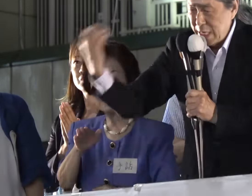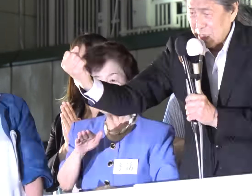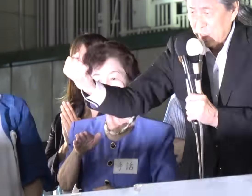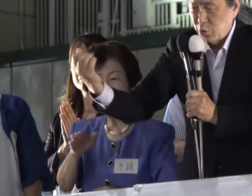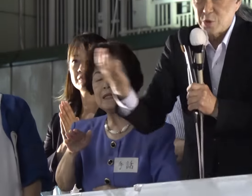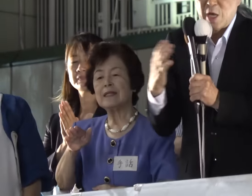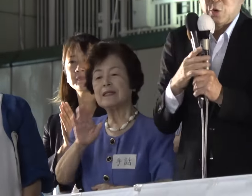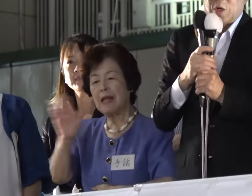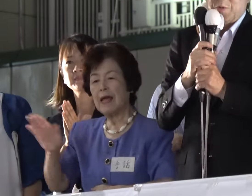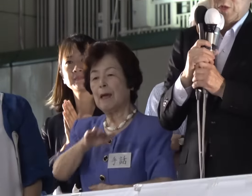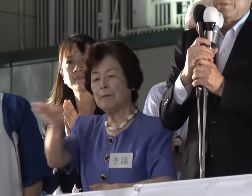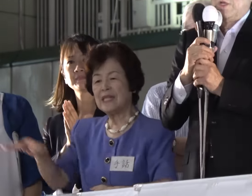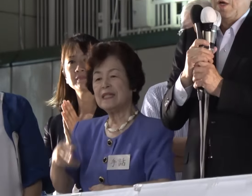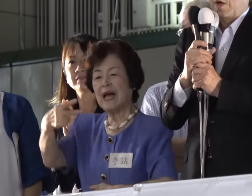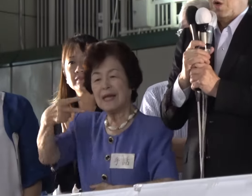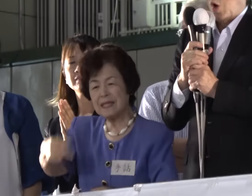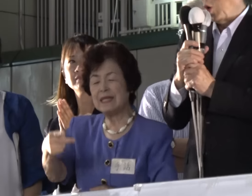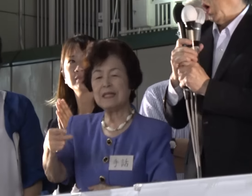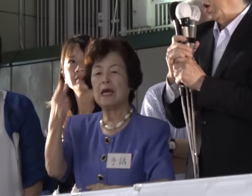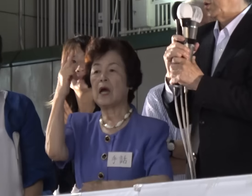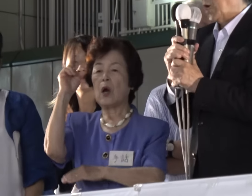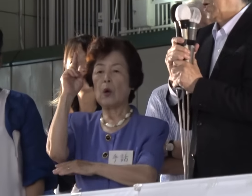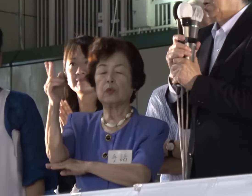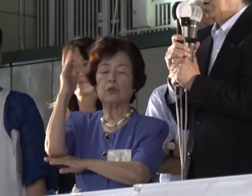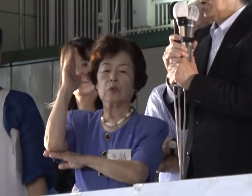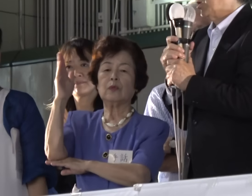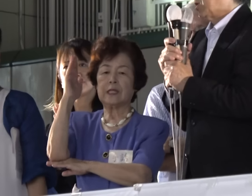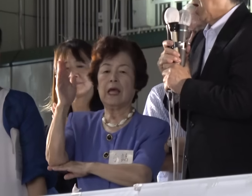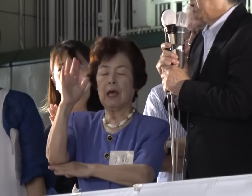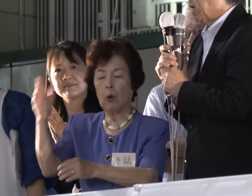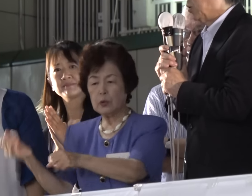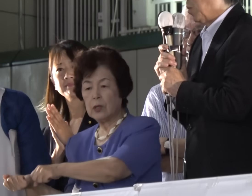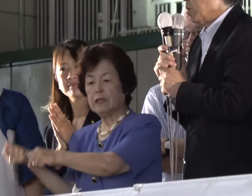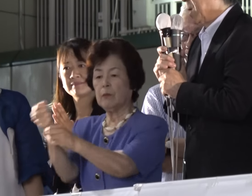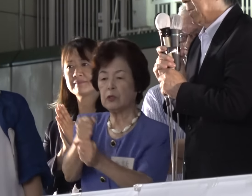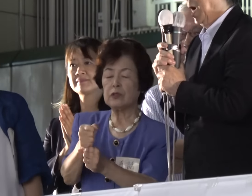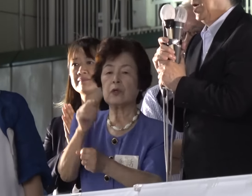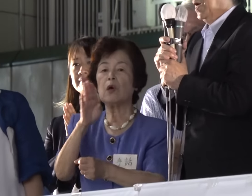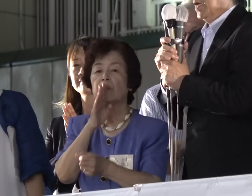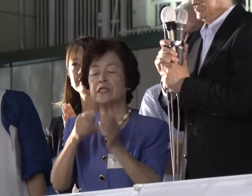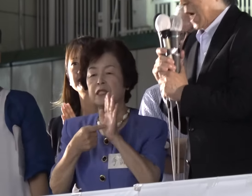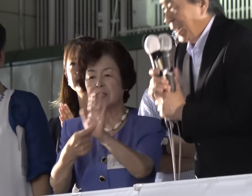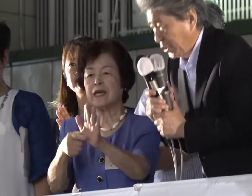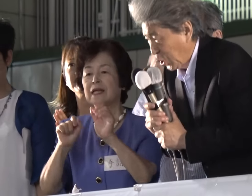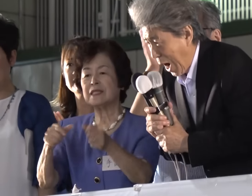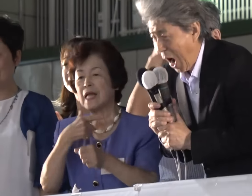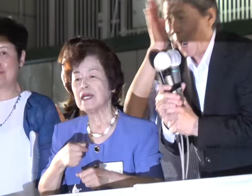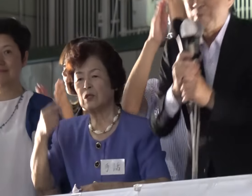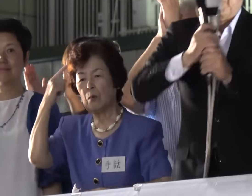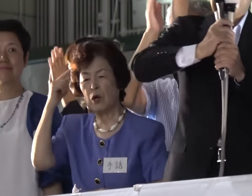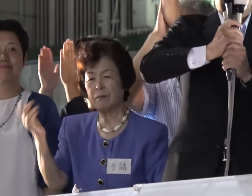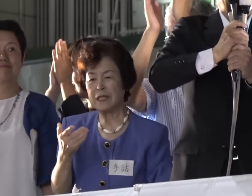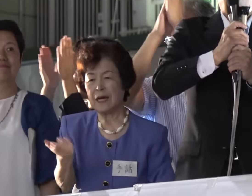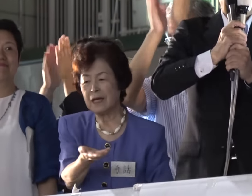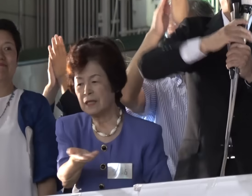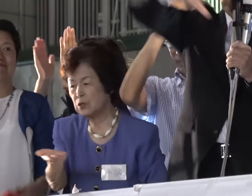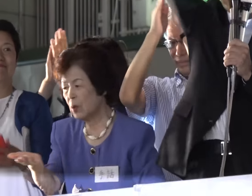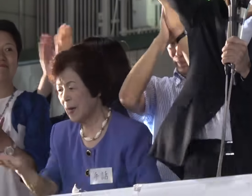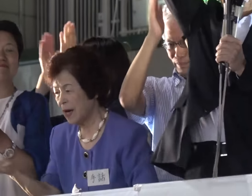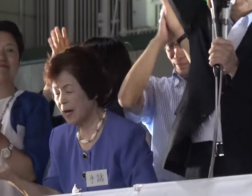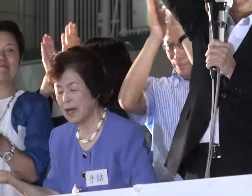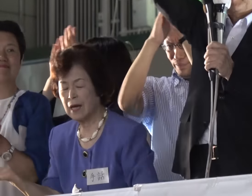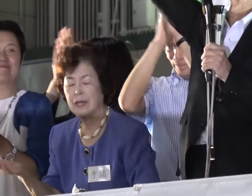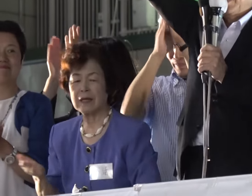なに都政を取り戻す、ここをぜひ実現したいと思いますが、いかがでしょうか。